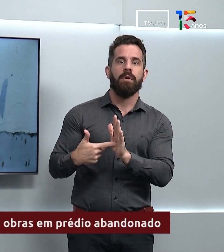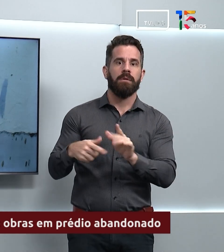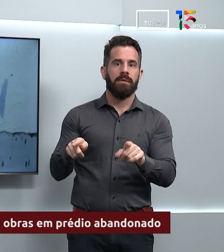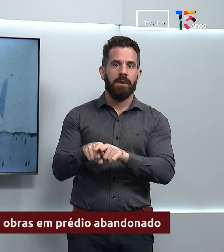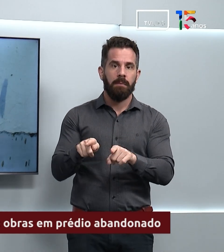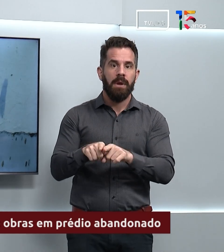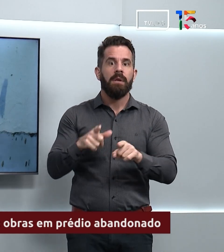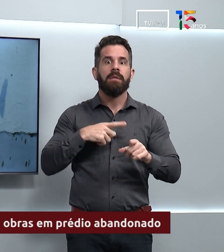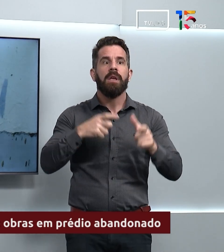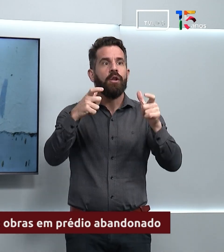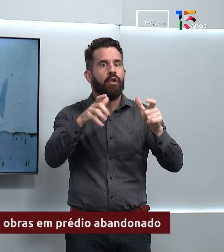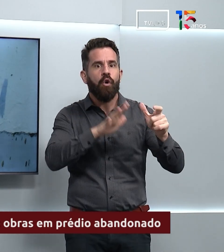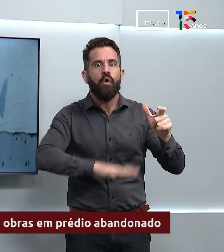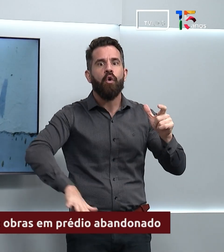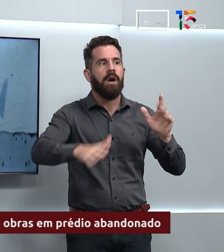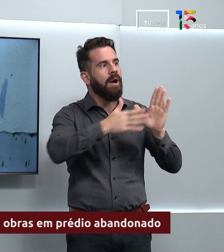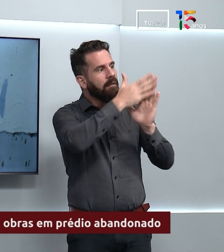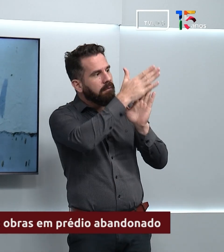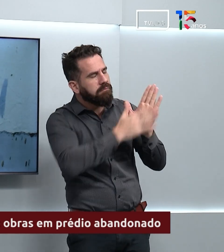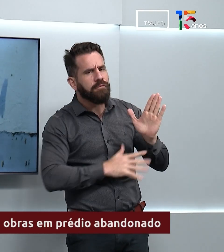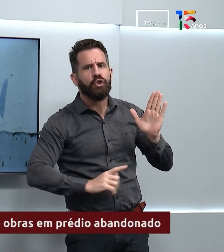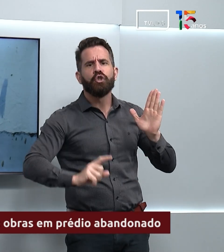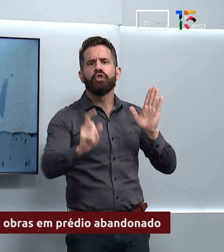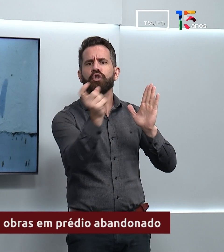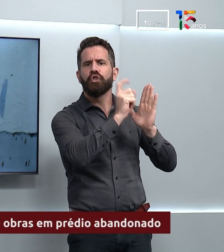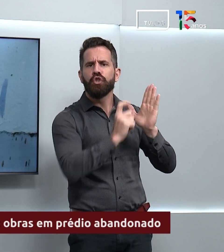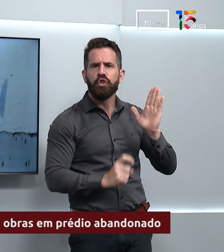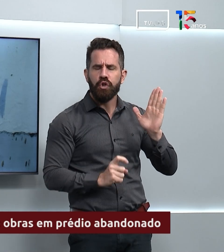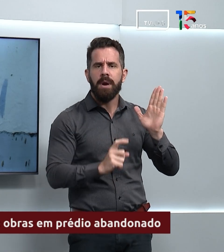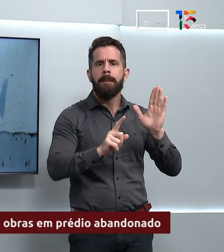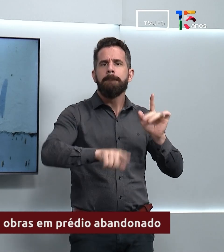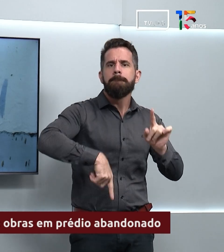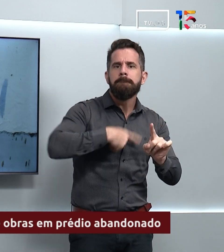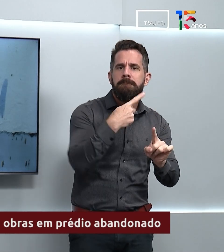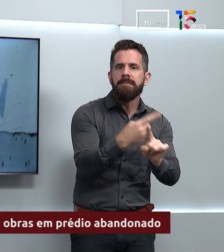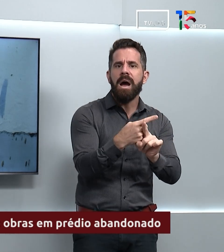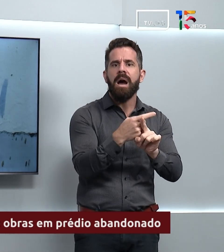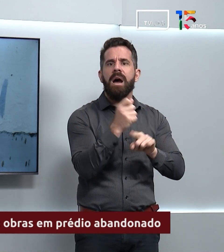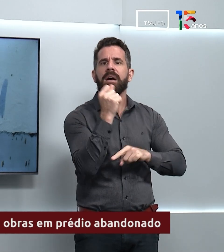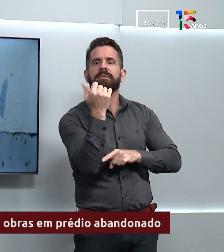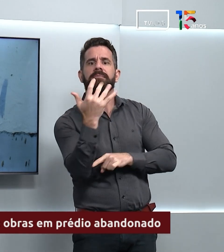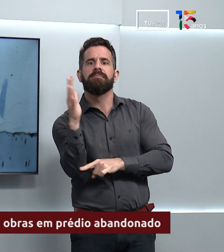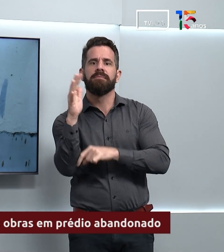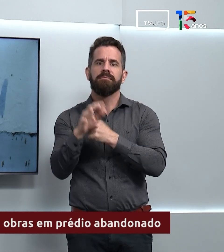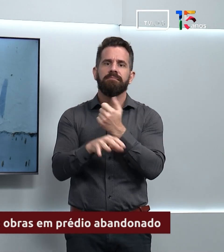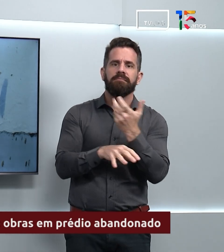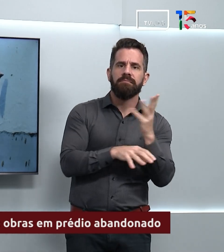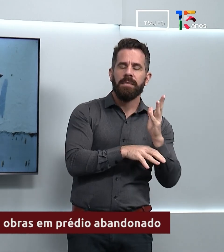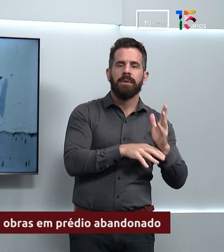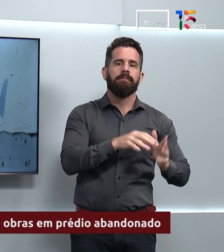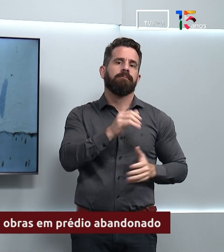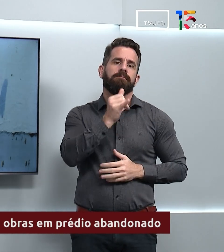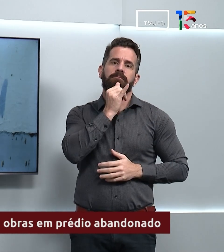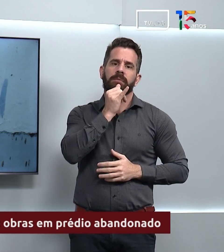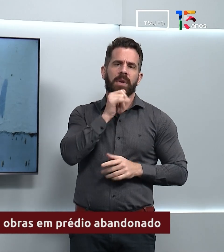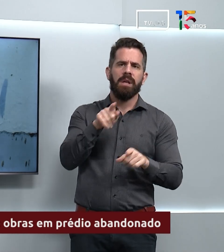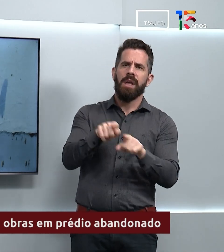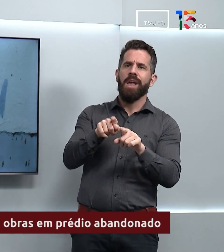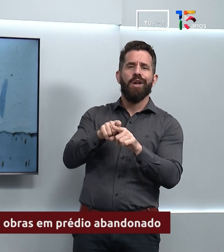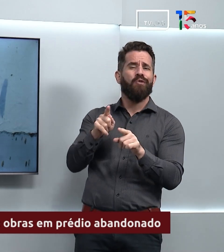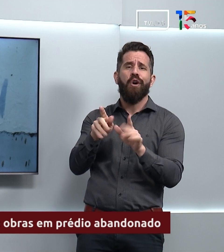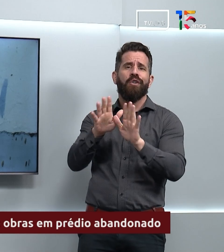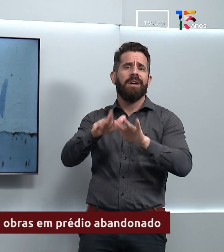painéis inteiros de fungos, onde a gente faz essa brincadeira às vezes de enxergar formas, como crianças enxergando